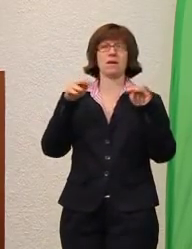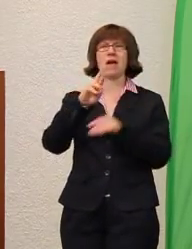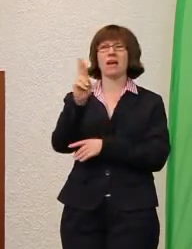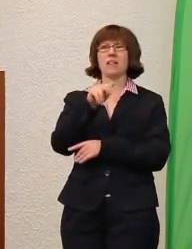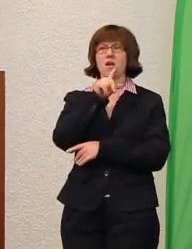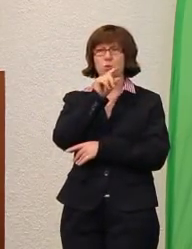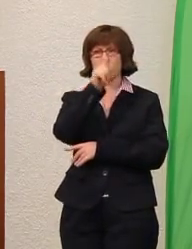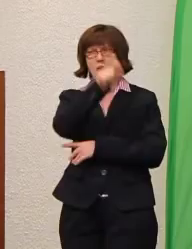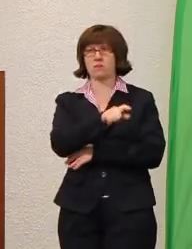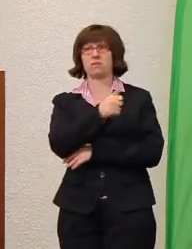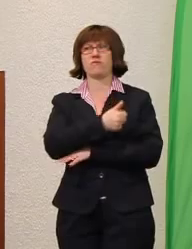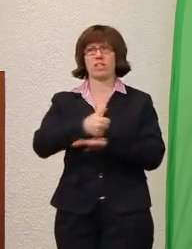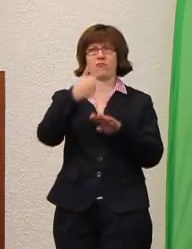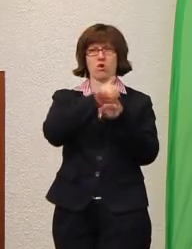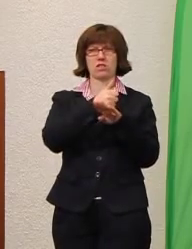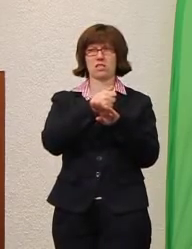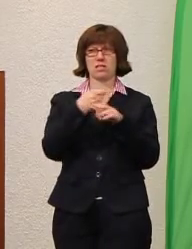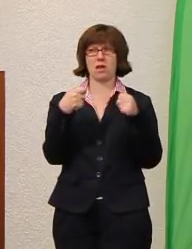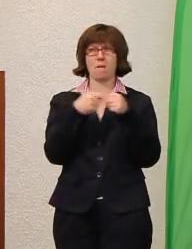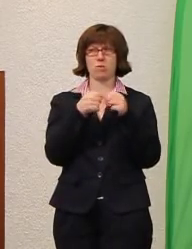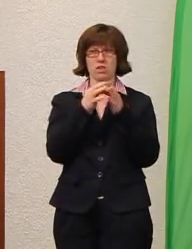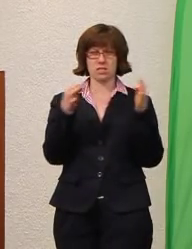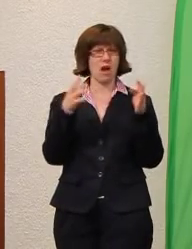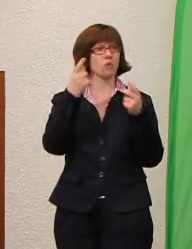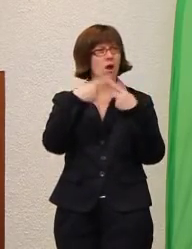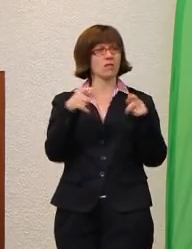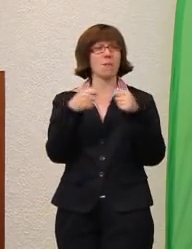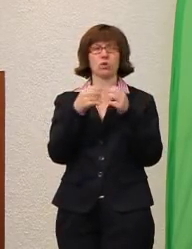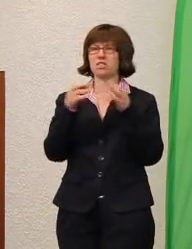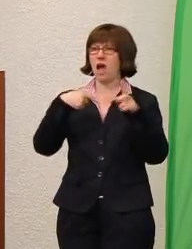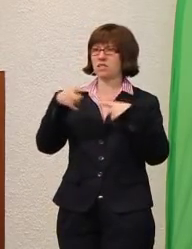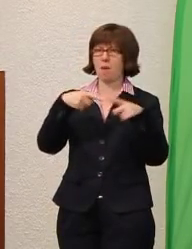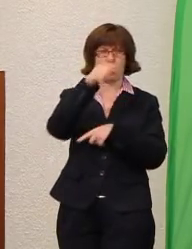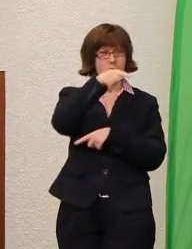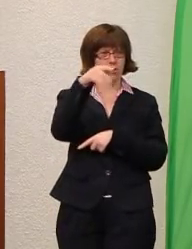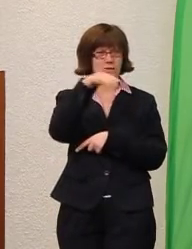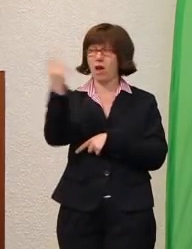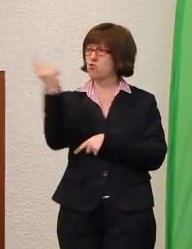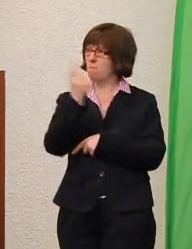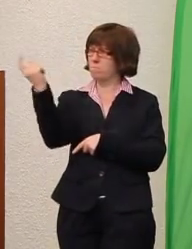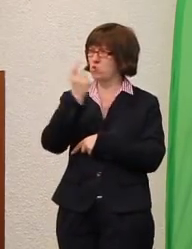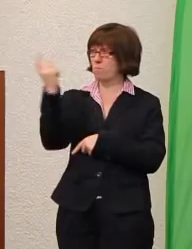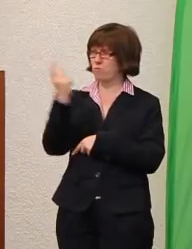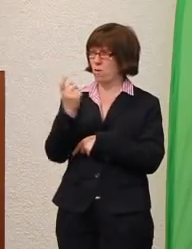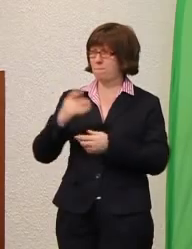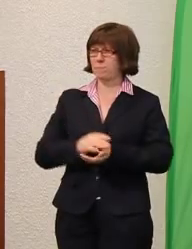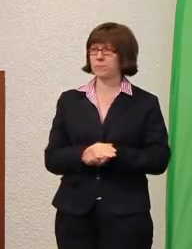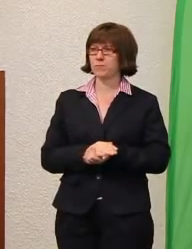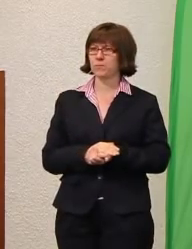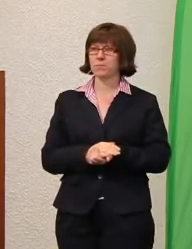unsere Fraktionsvorsitzende im Bundestag und mit ihr die anderen Bundestagsabgeordneten, die hier noch eintrudeln werden.